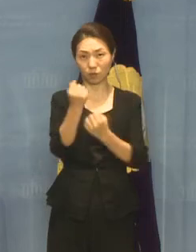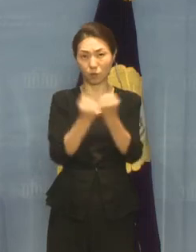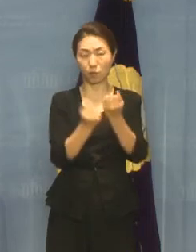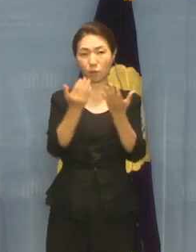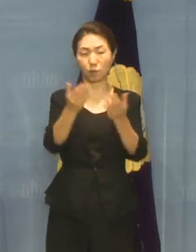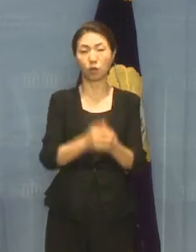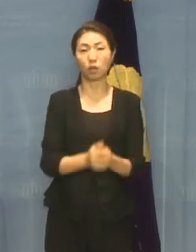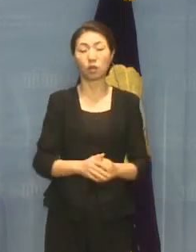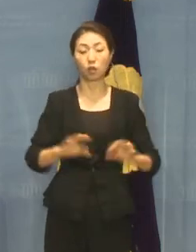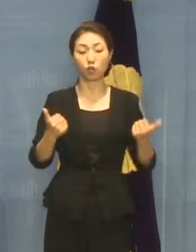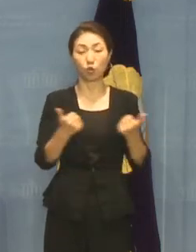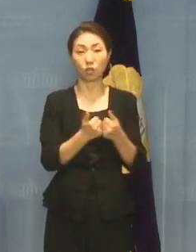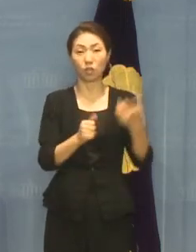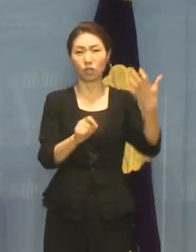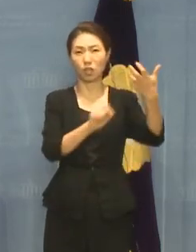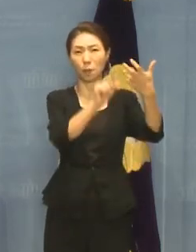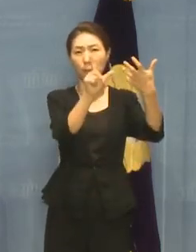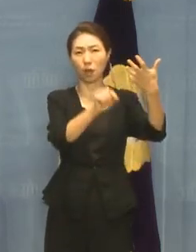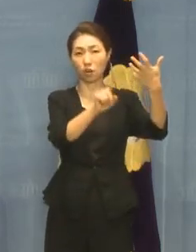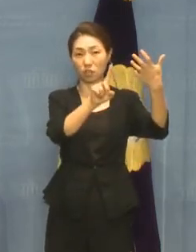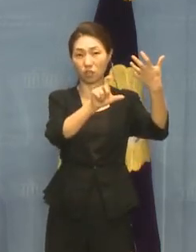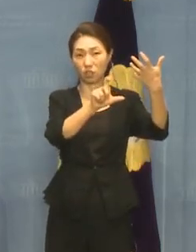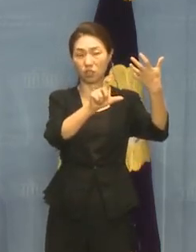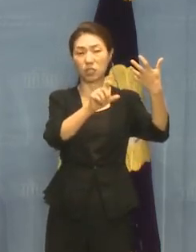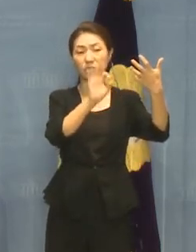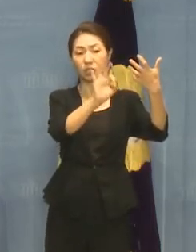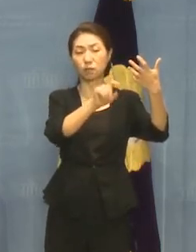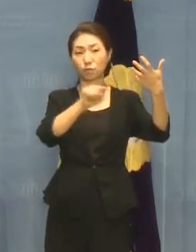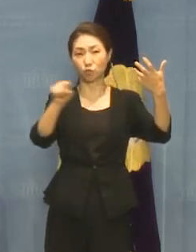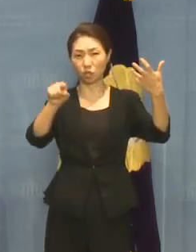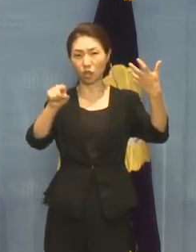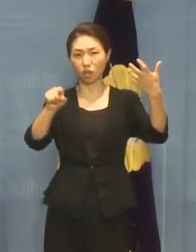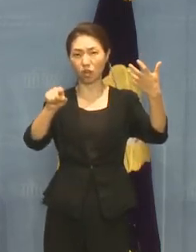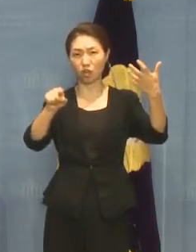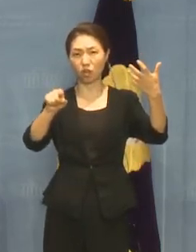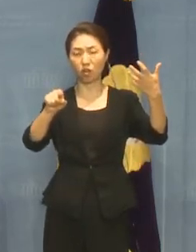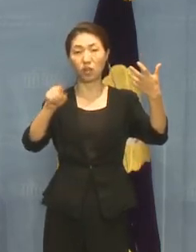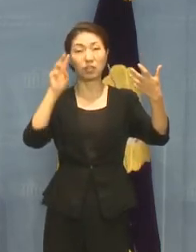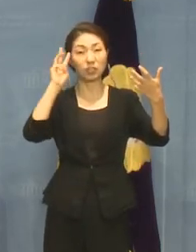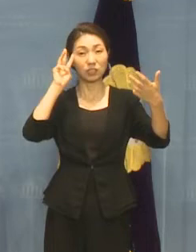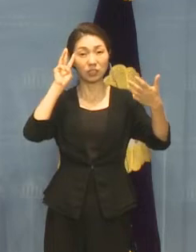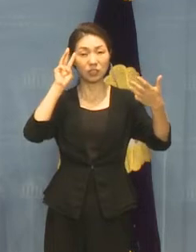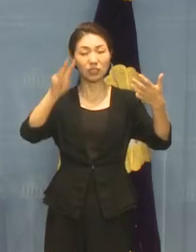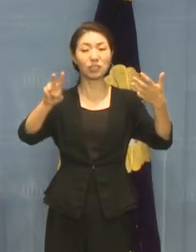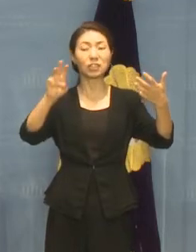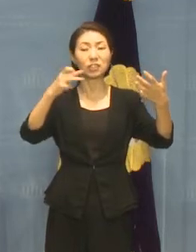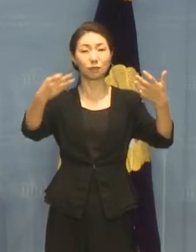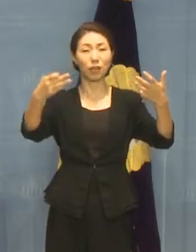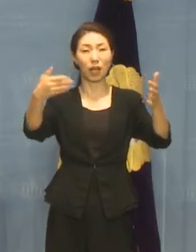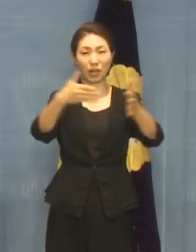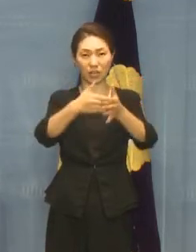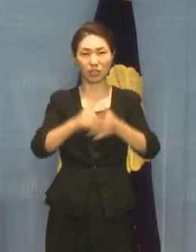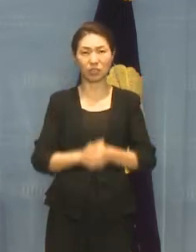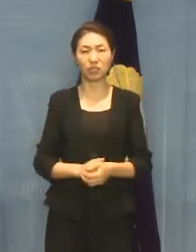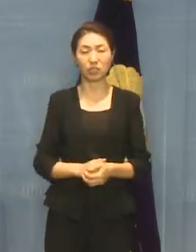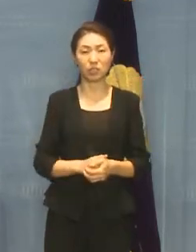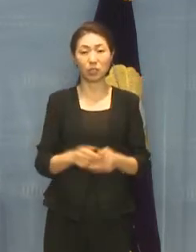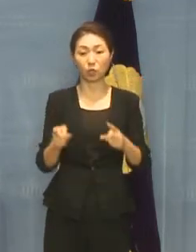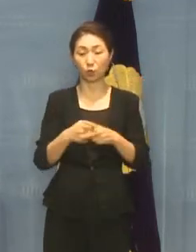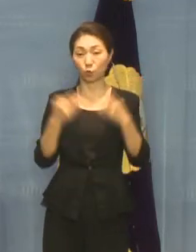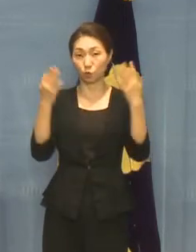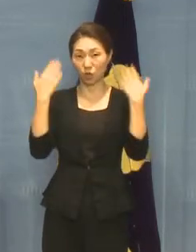의정연수원은 수요일 8월 10일부터 3일간 전국 중고등학교 교원 22명을 대상으로 맞춤형